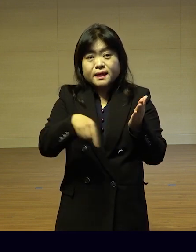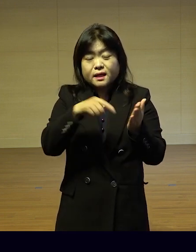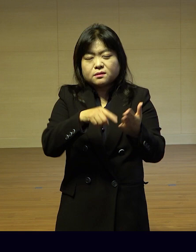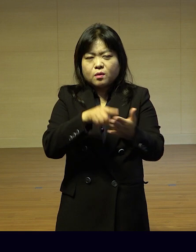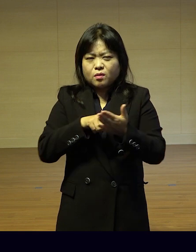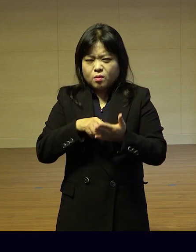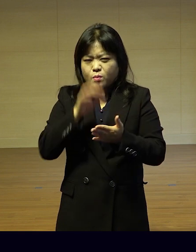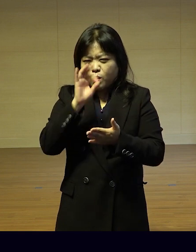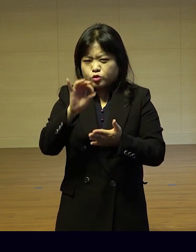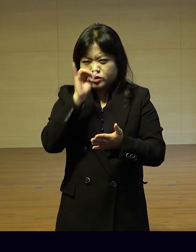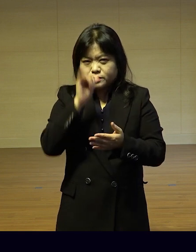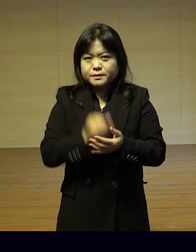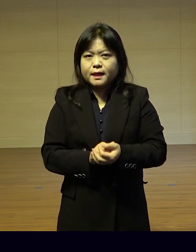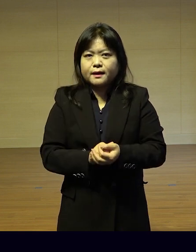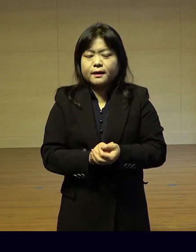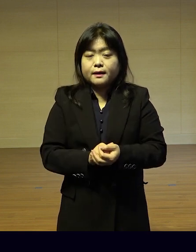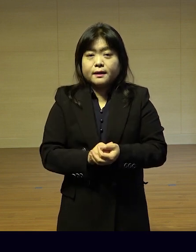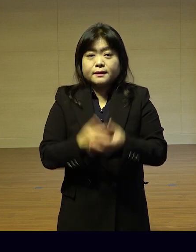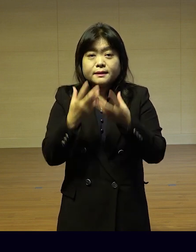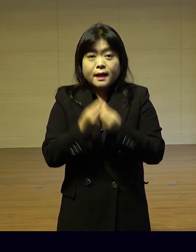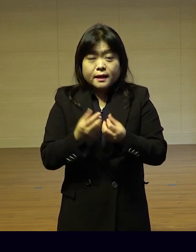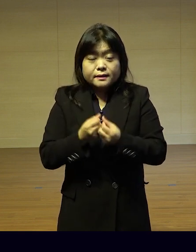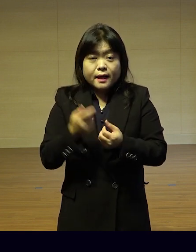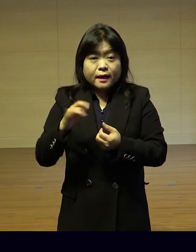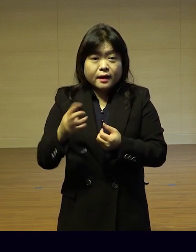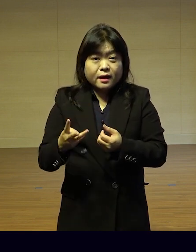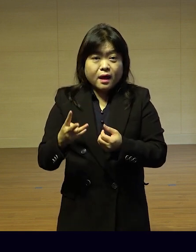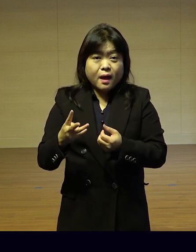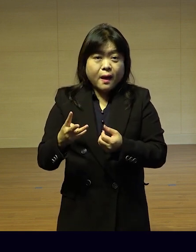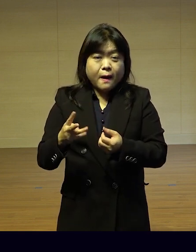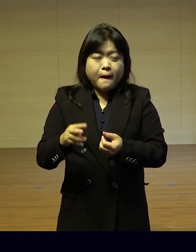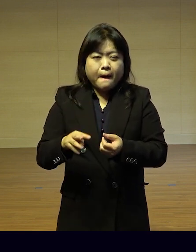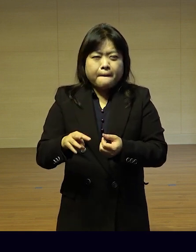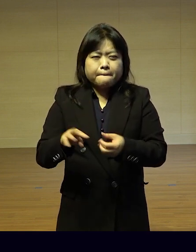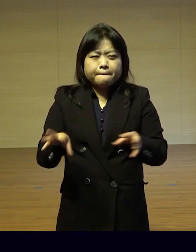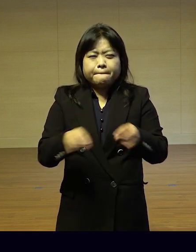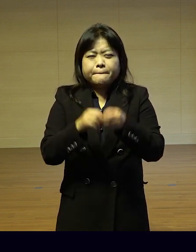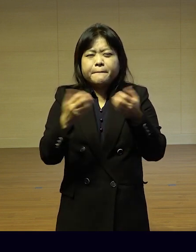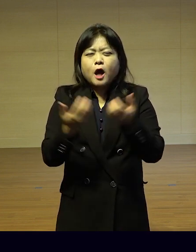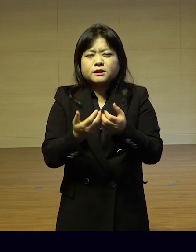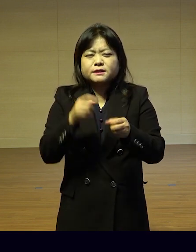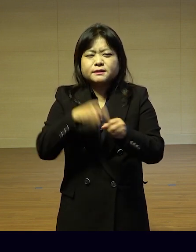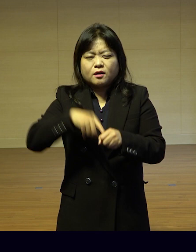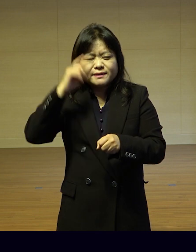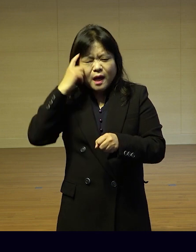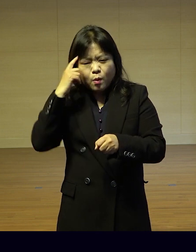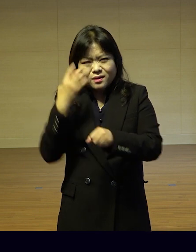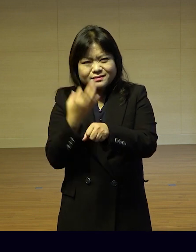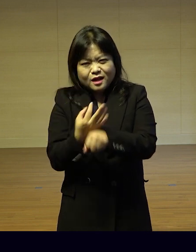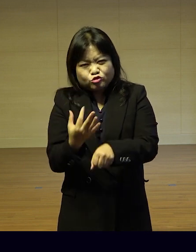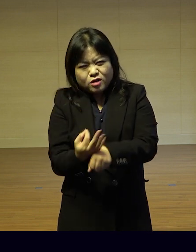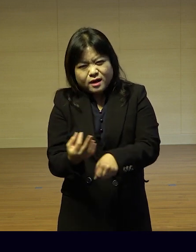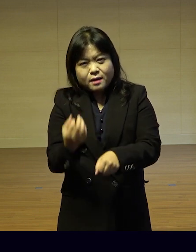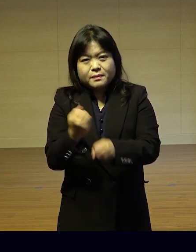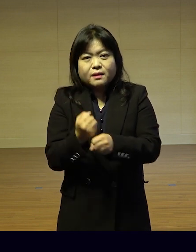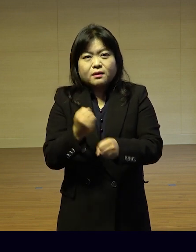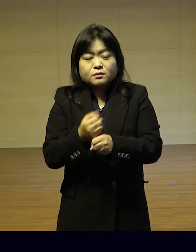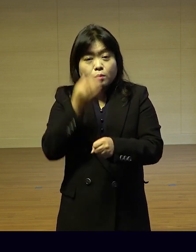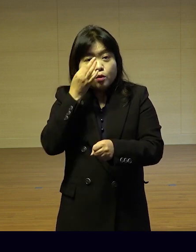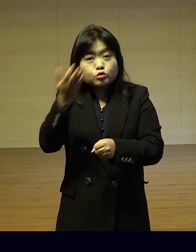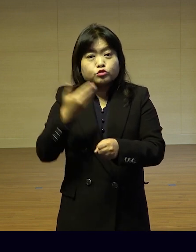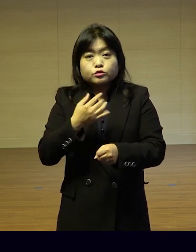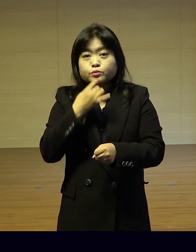수 있습니다. 자, 위에 얘는 해겔의 변증적 사유를 편의상 단순화해서 보여준 것이라고 이해를 하셔야